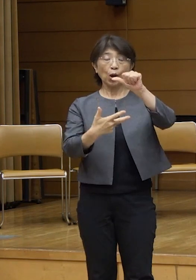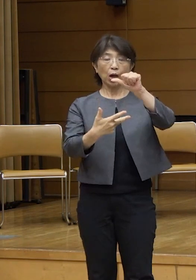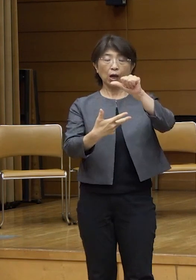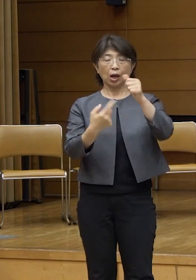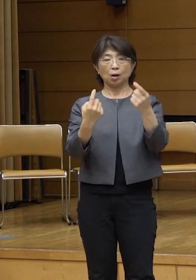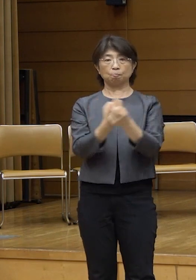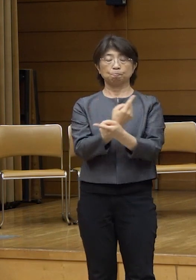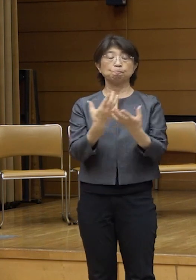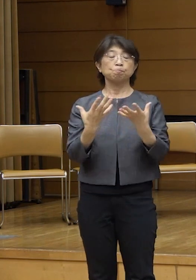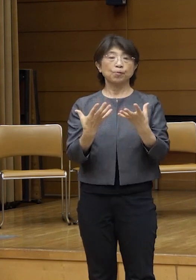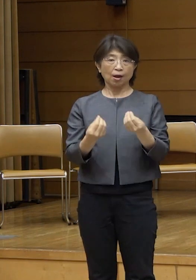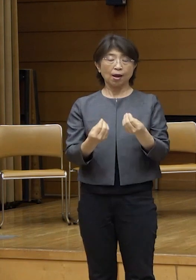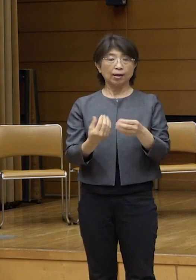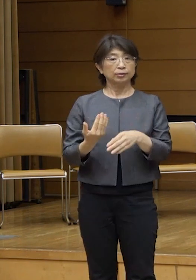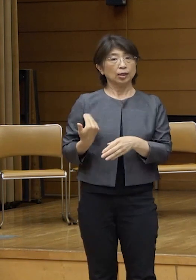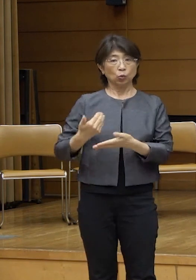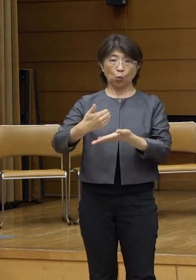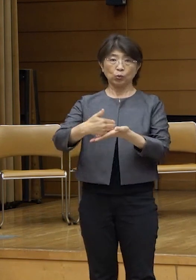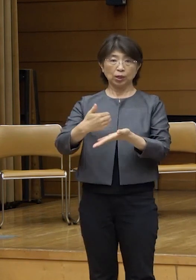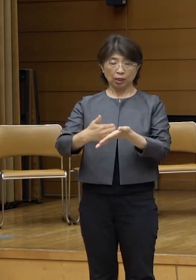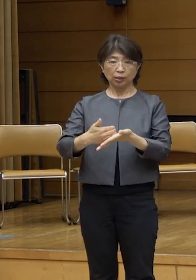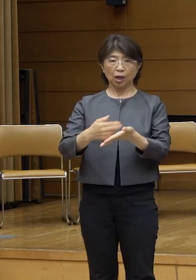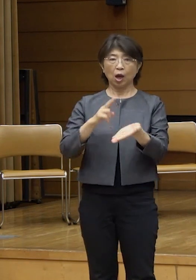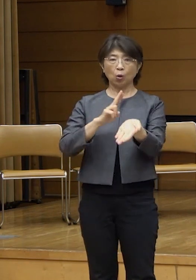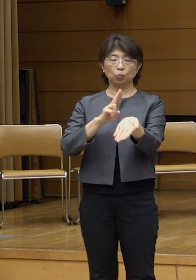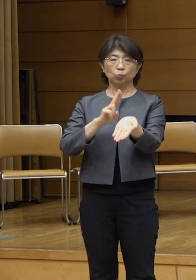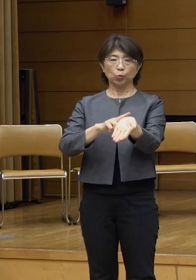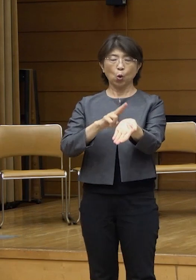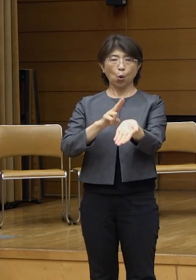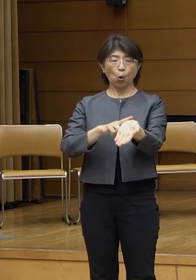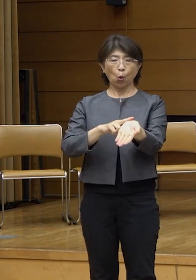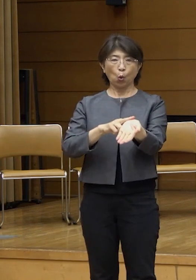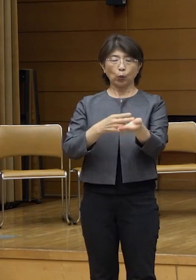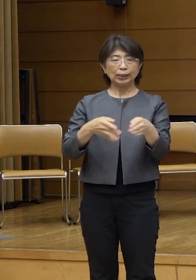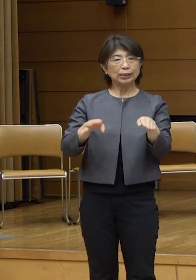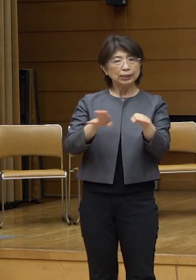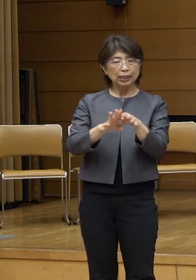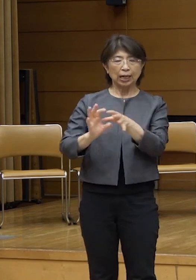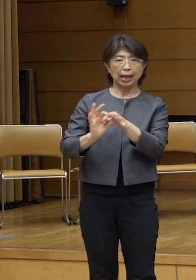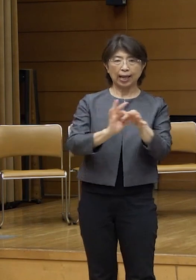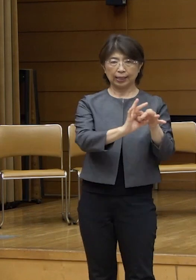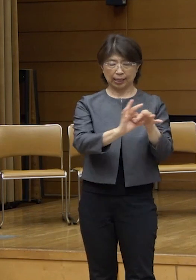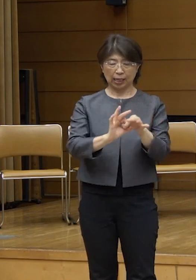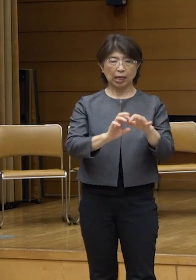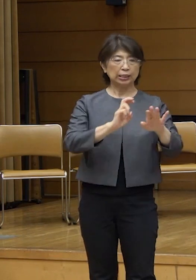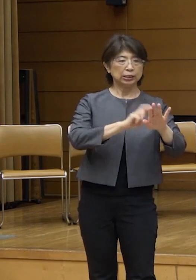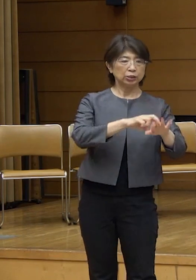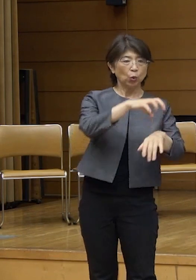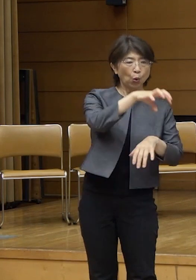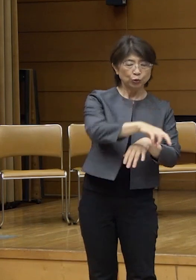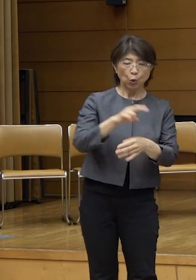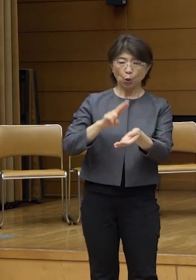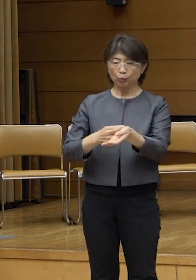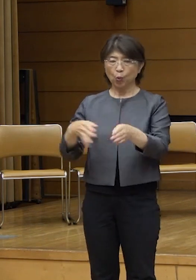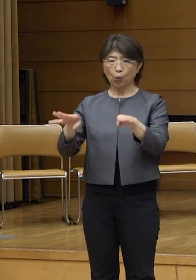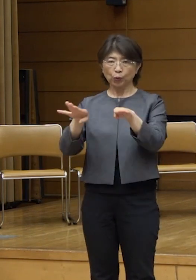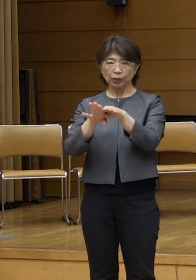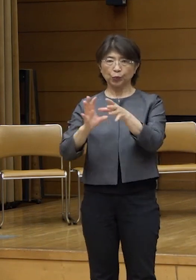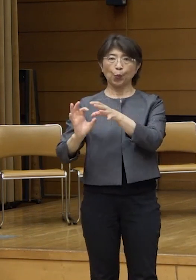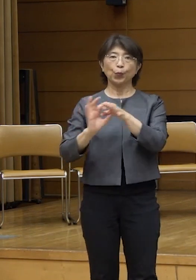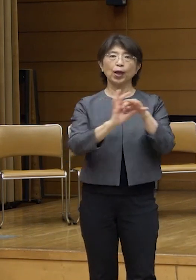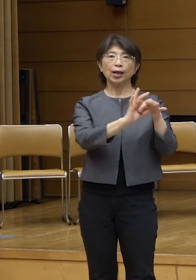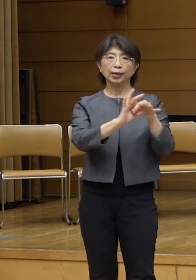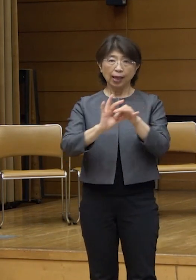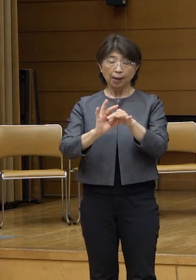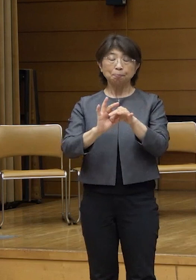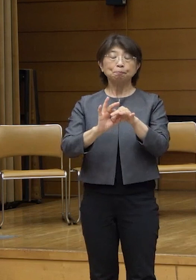ので、先ほどおっしゃったその病連携、病診連携、診療所というか、こういったところに今、入院